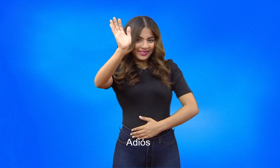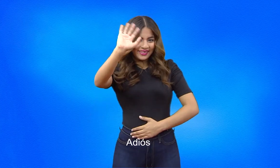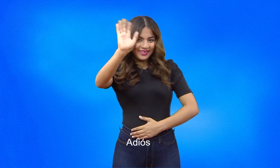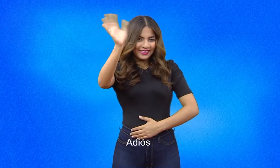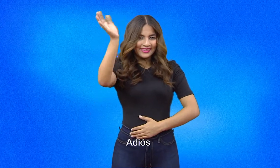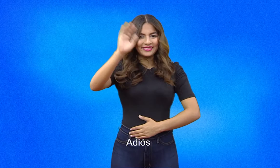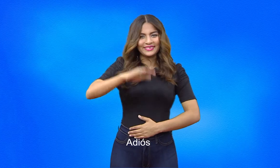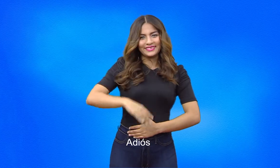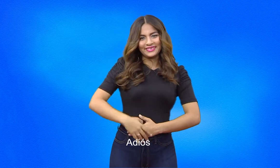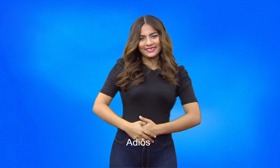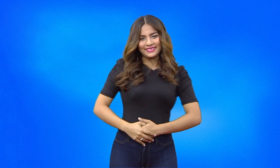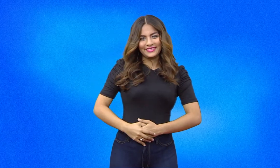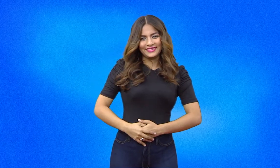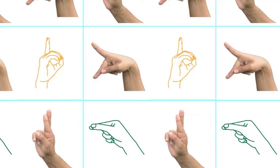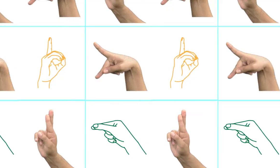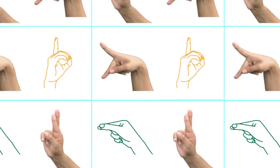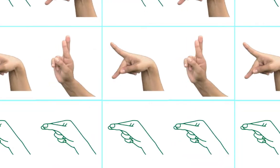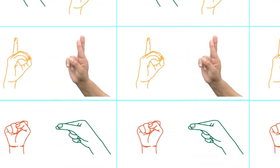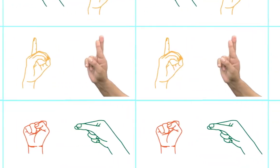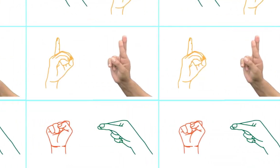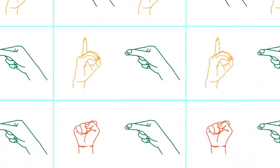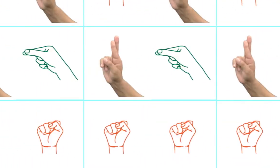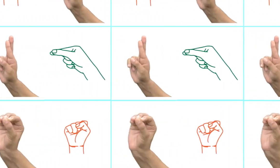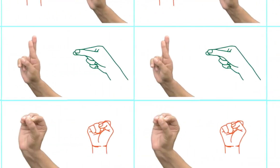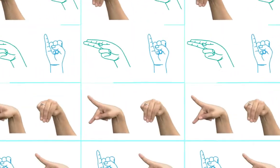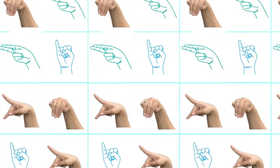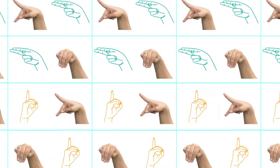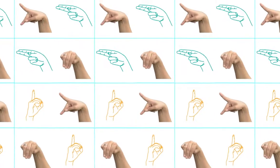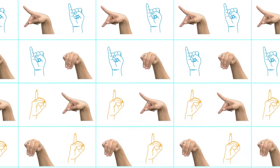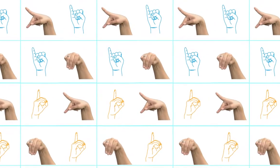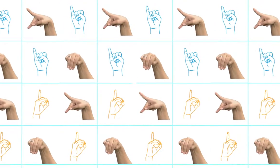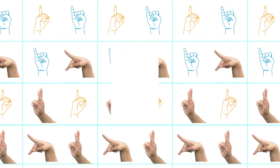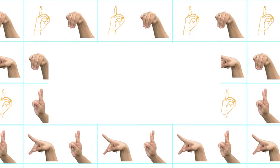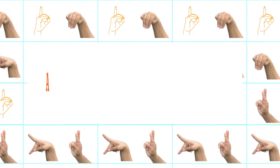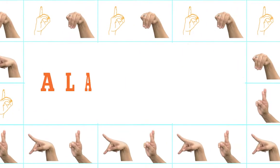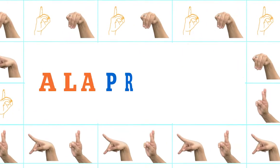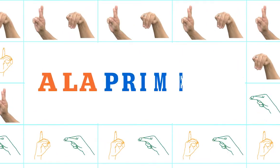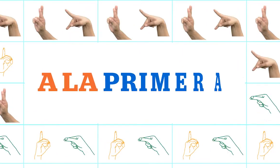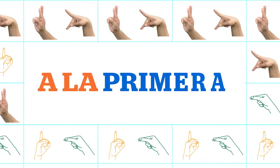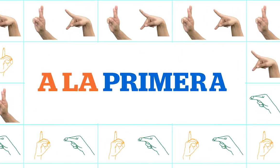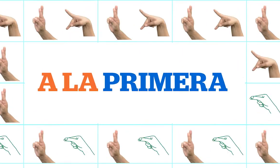Adiós.